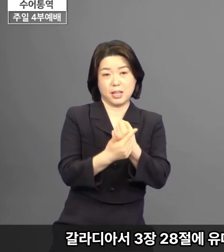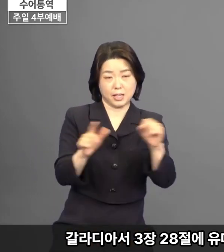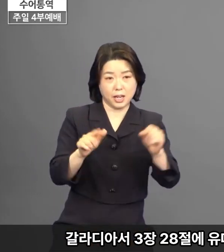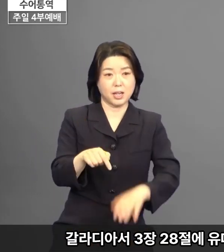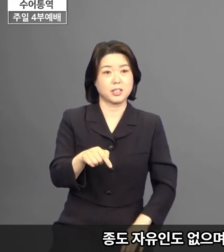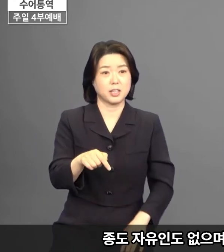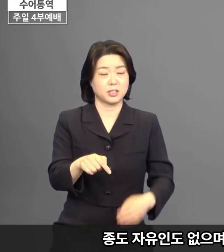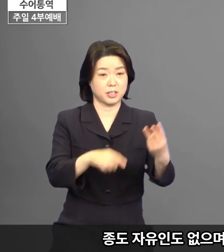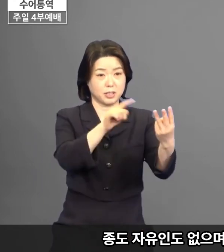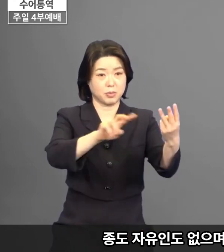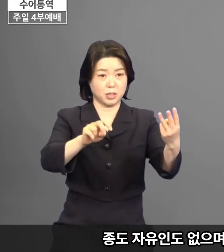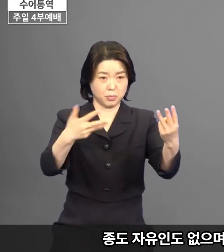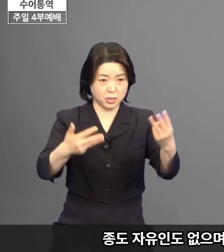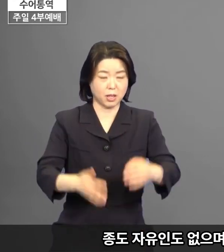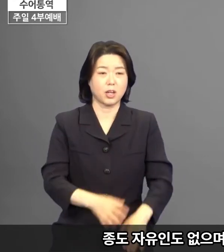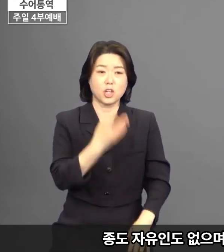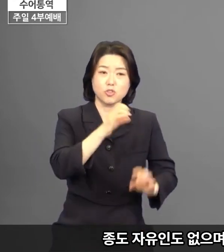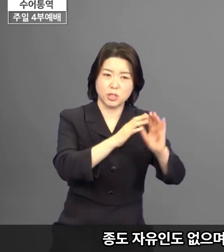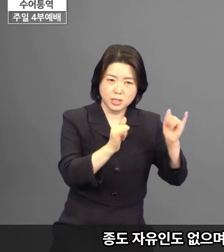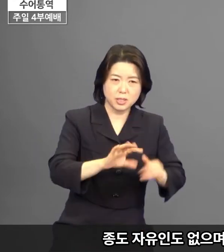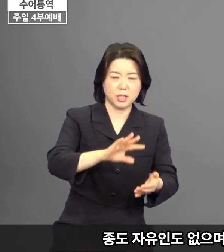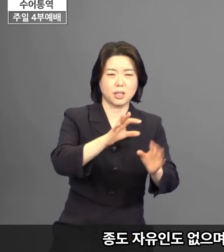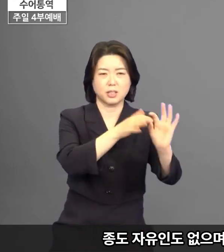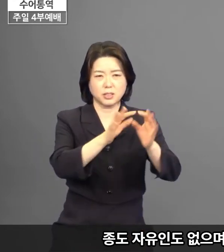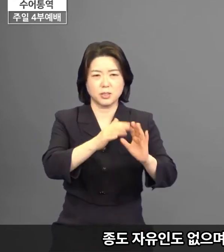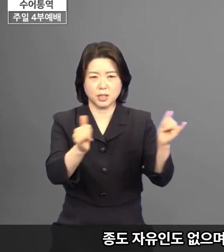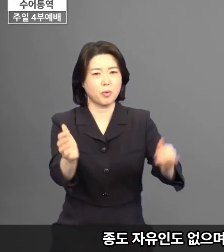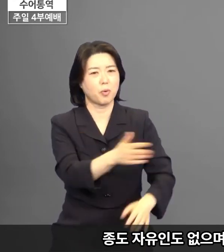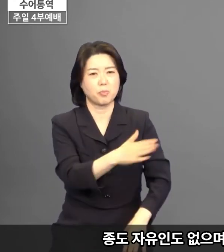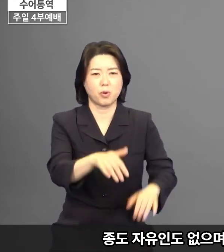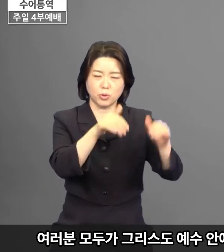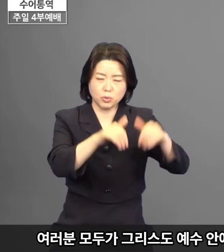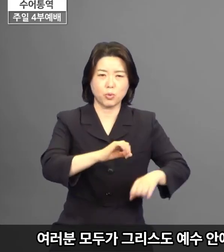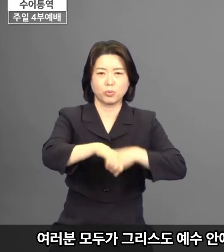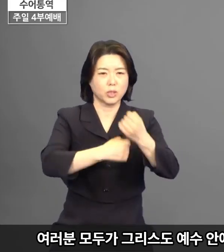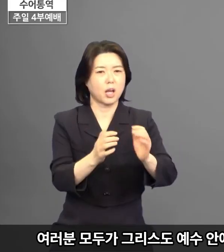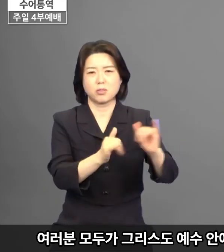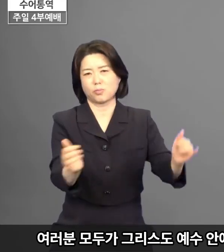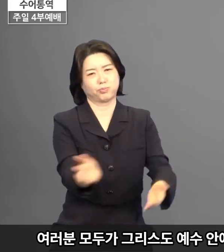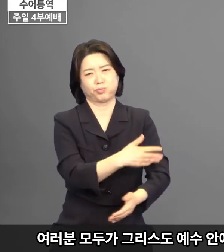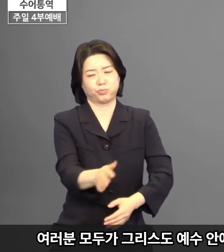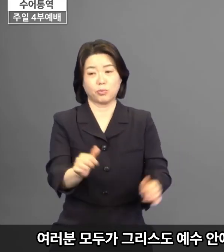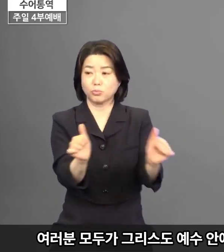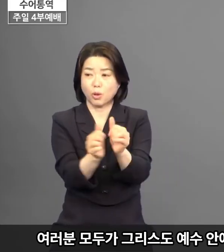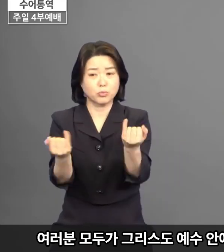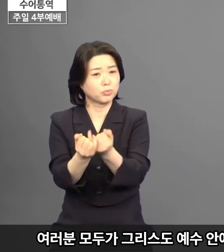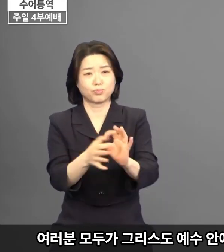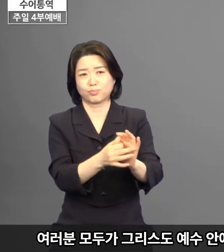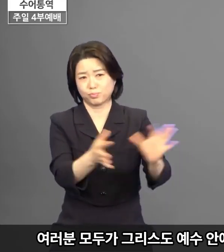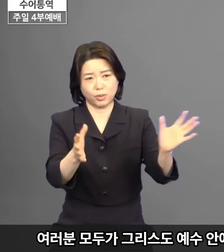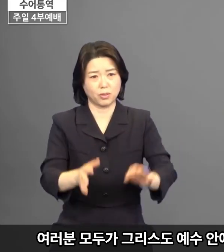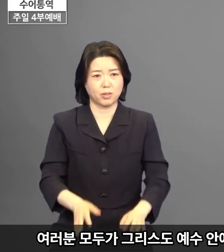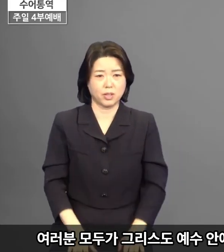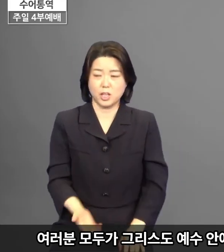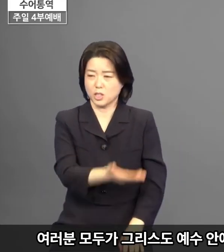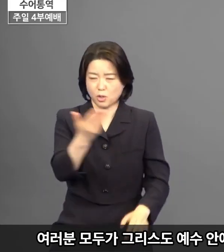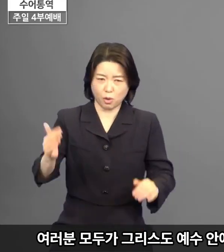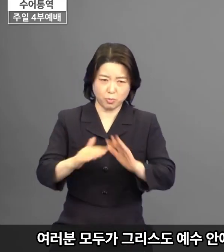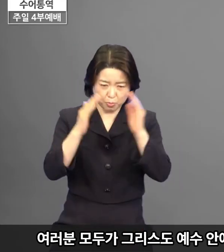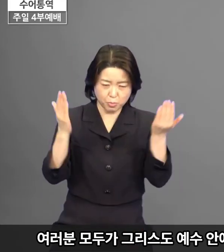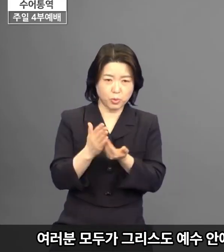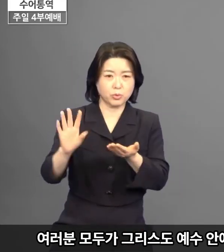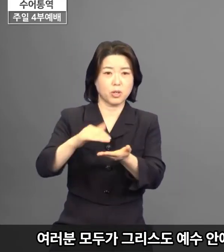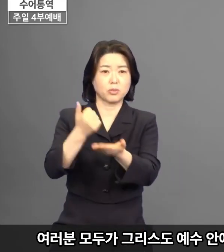사람도 없으며 종도 자유인도 없으며 남자와 여자가 없습니다. 여러분 모두가 그리스도 예수 안에서